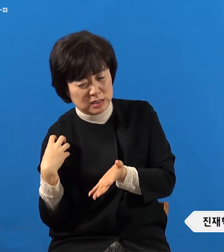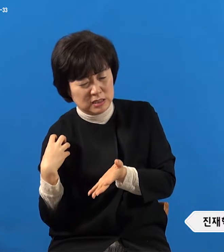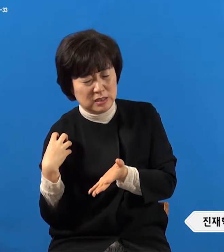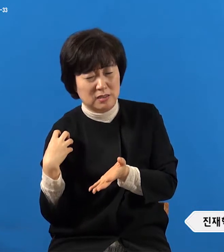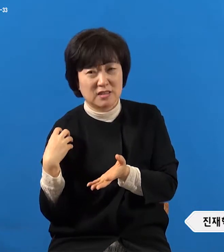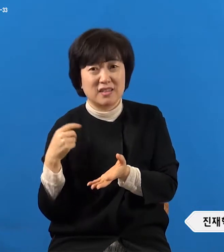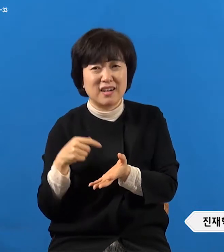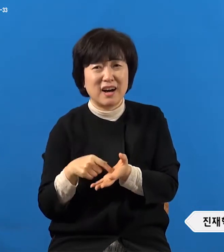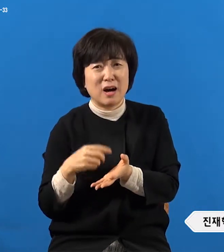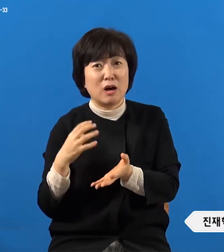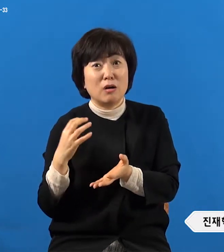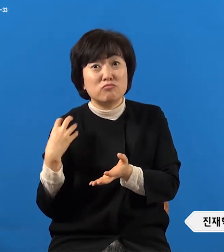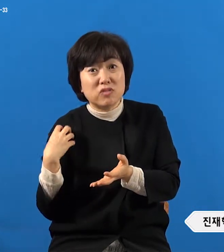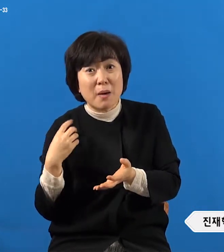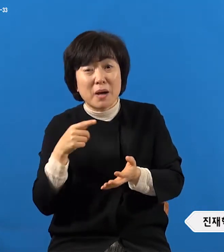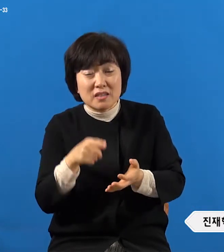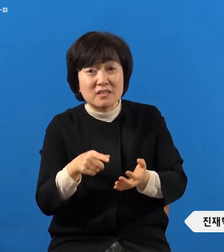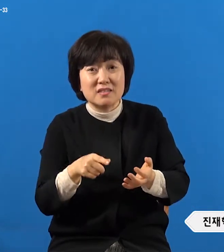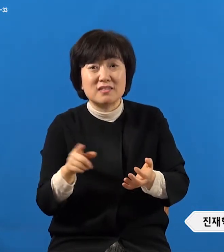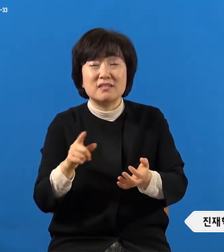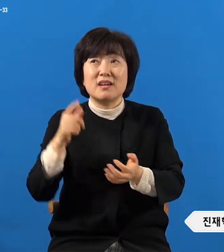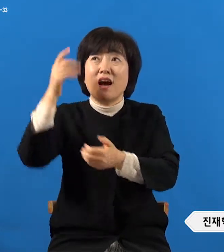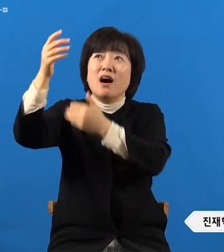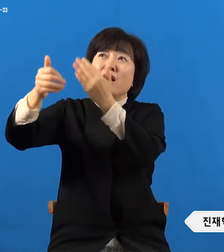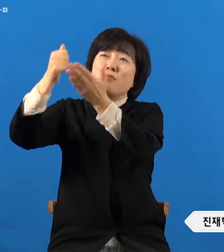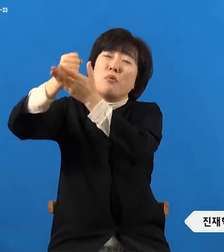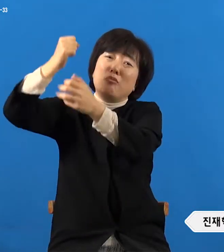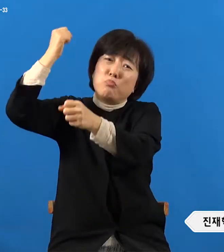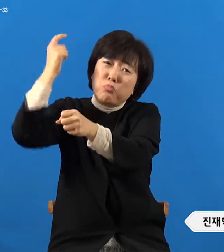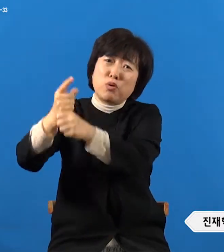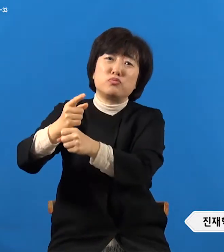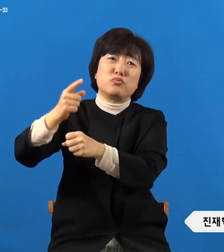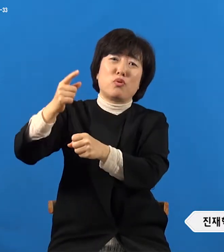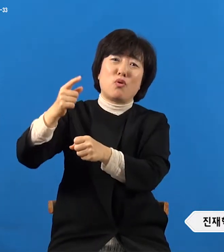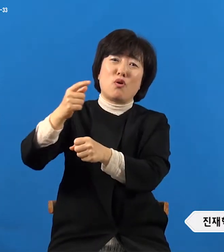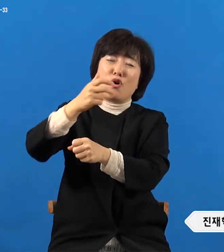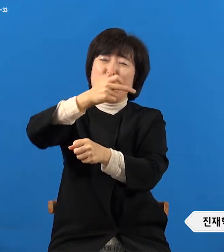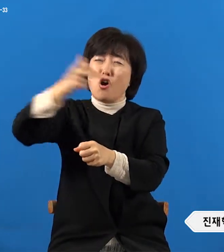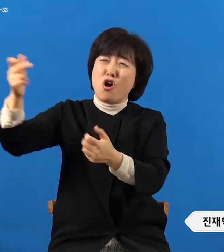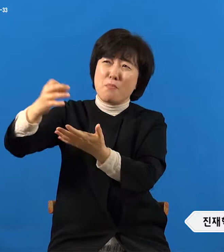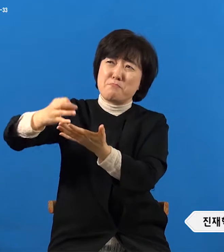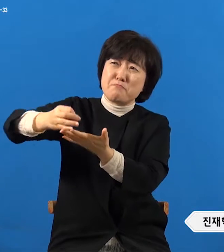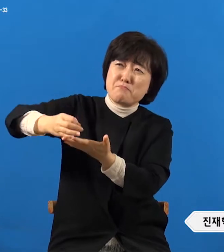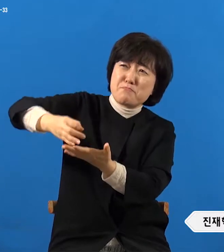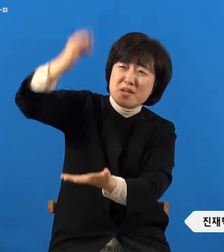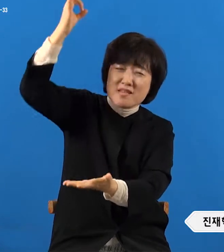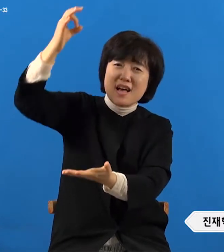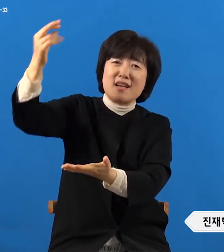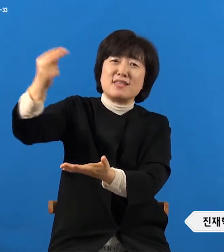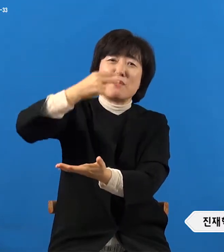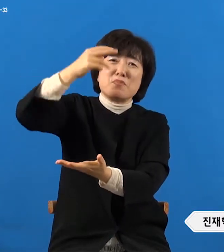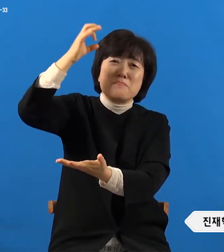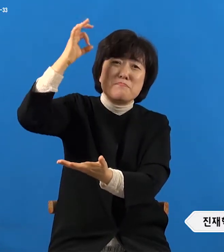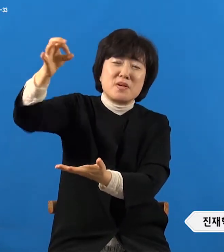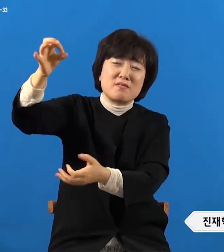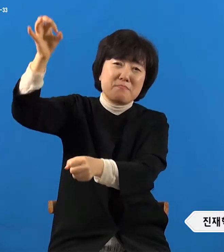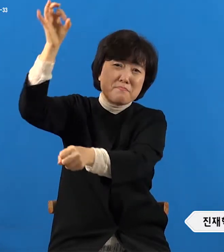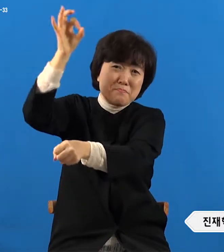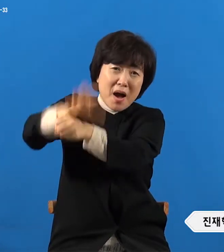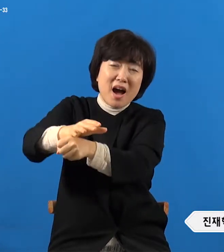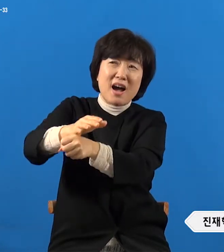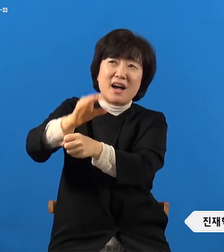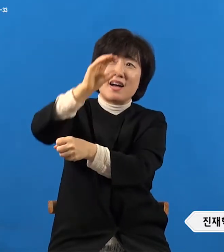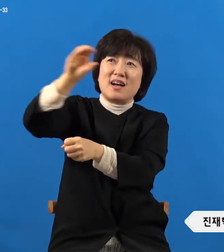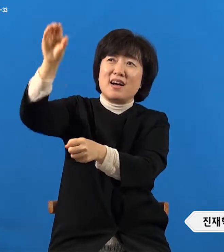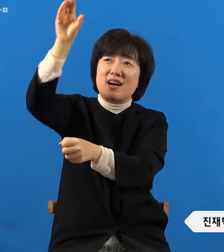사랑으로 먼저 더 큰 비용을 지불하신 하나님의 사랑을, 그리스도의 십자가의 은혜를